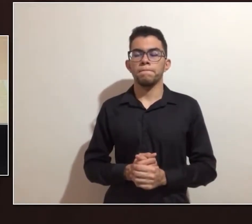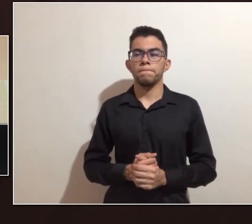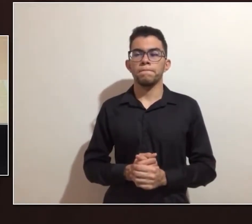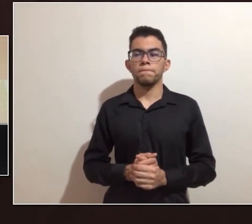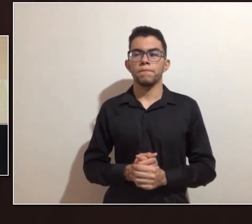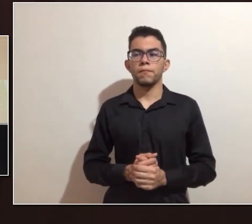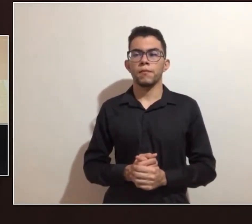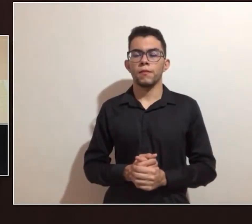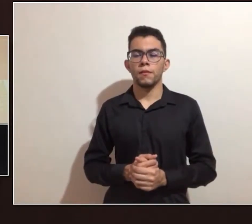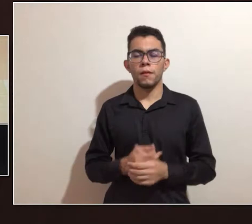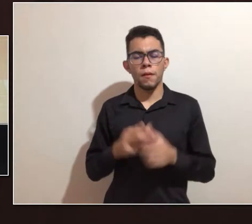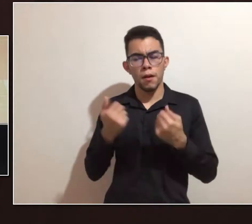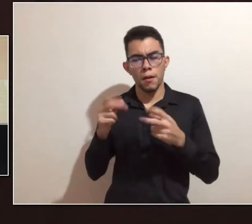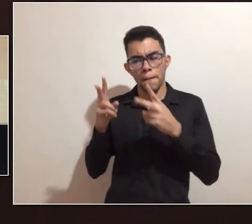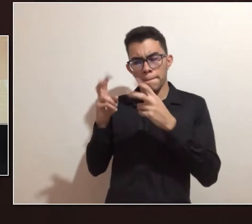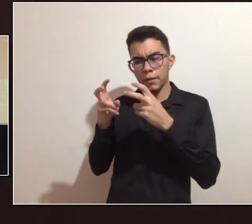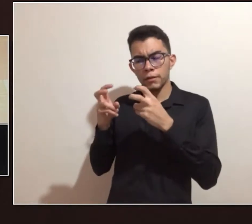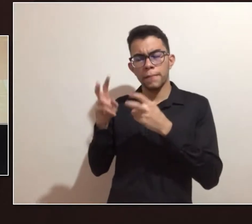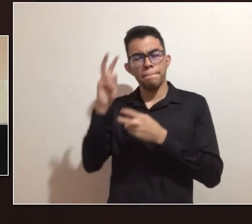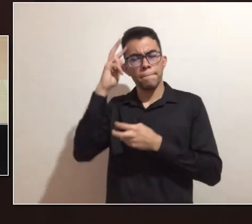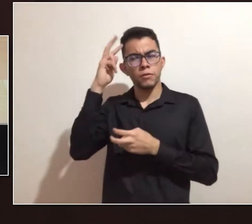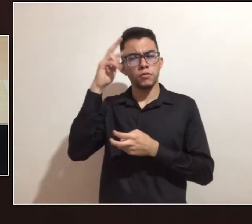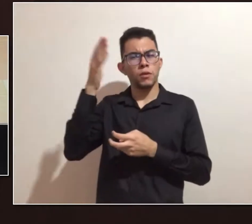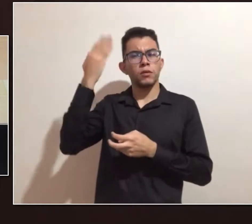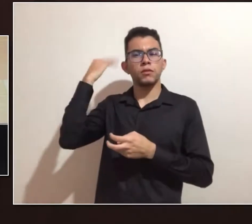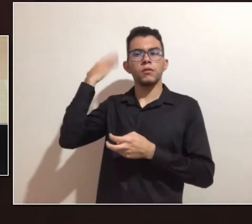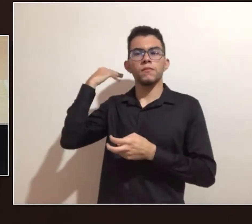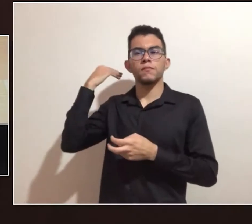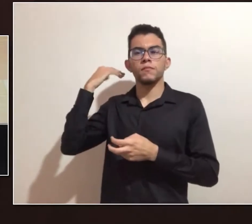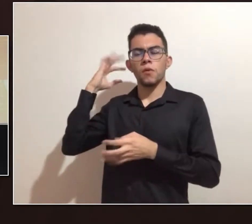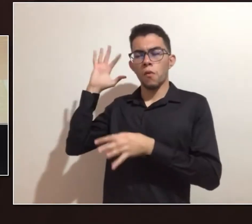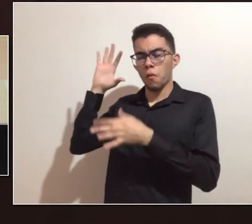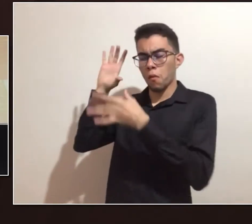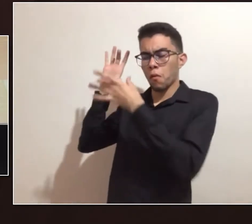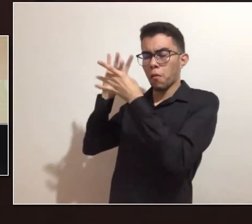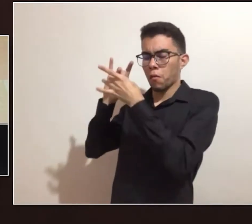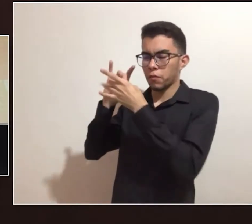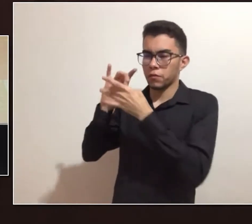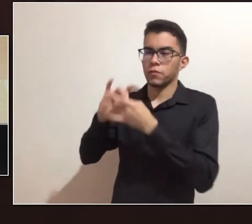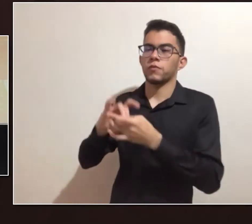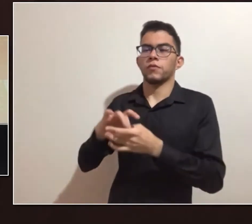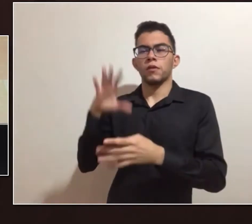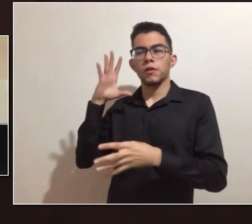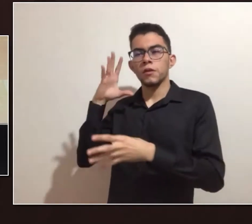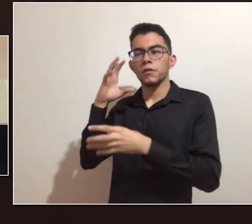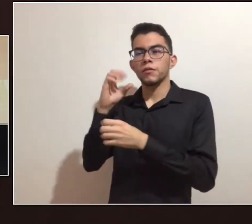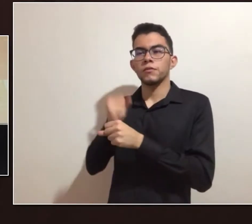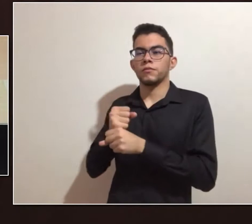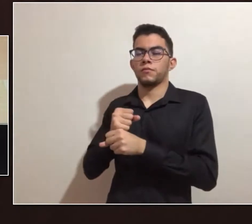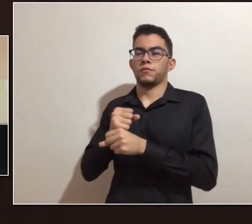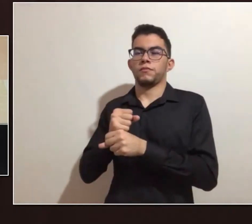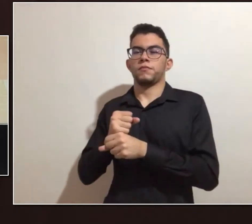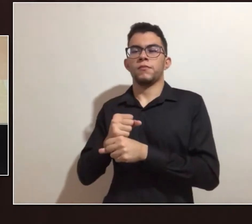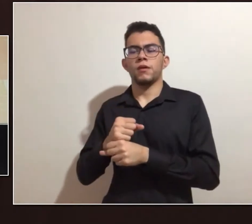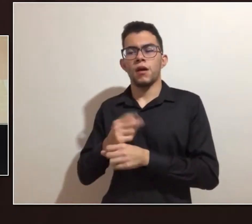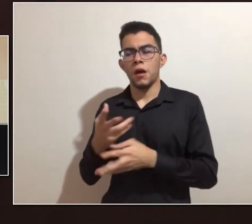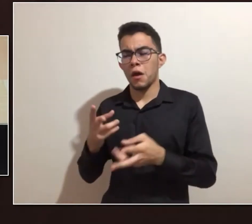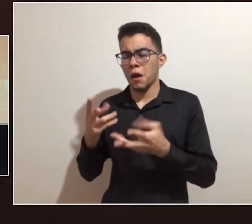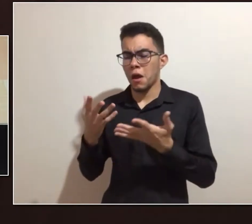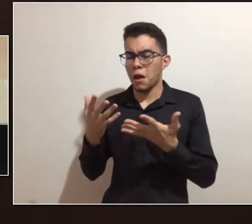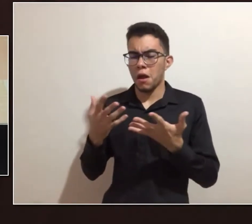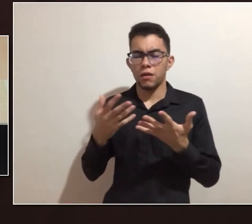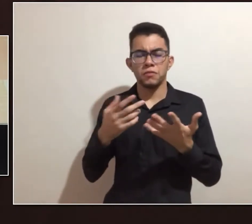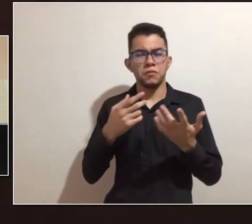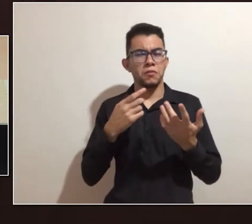a situação da época, e assim você absorve melhor a palavra, certo? Não tenho intenção de dar uma aula de